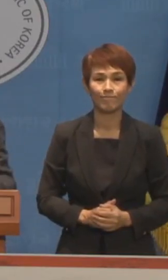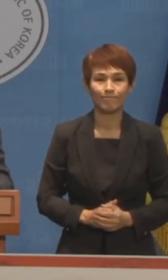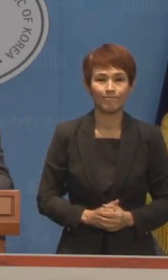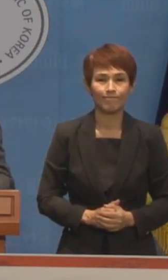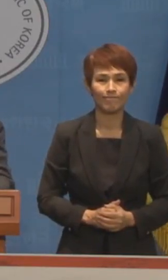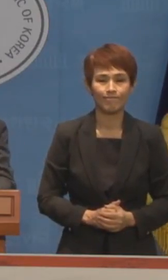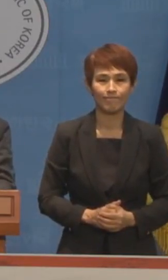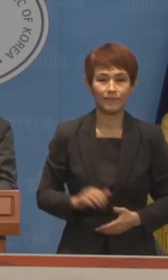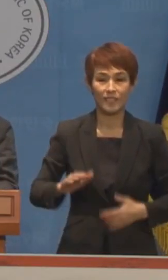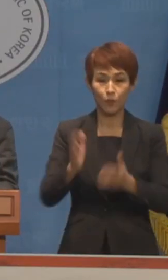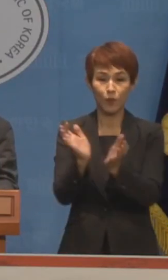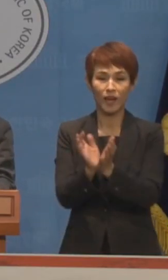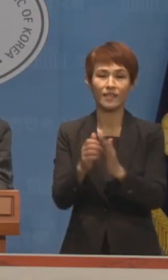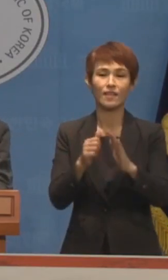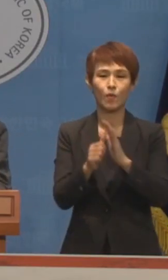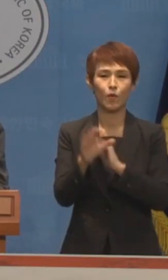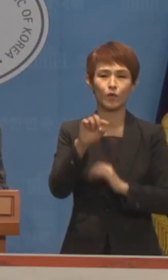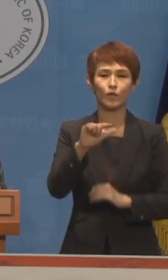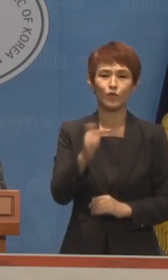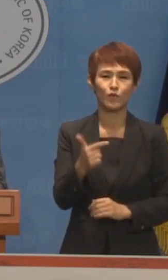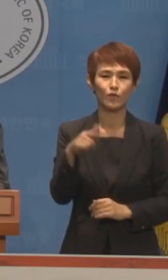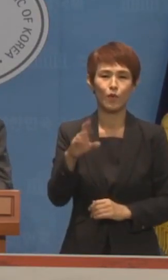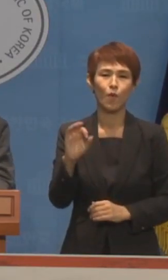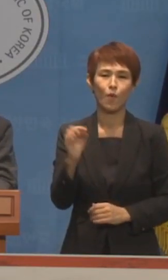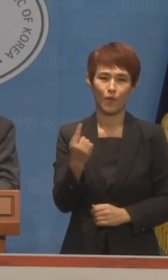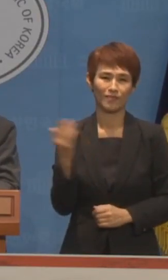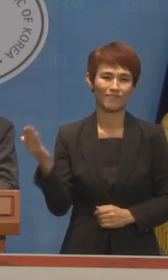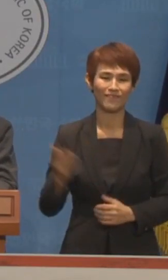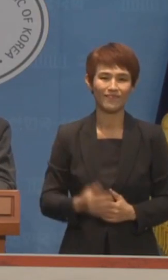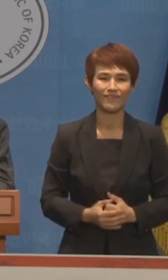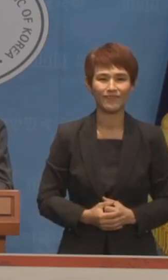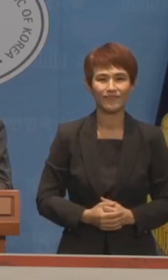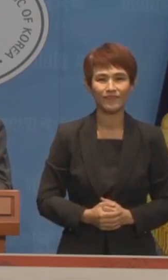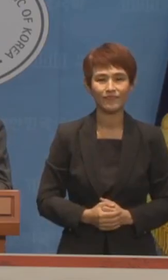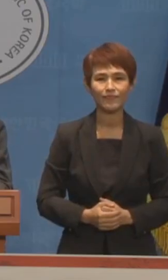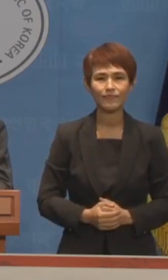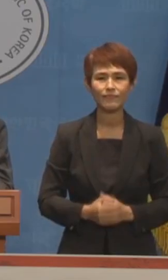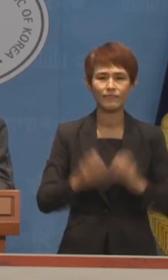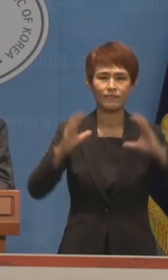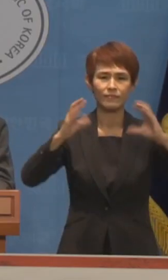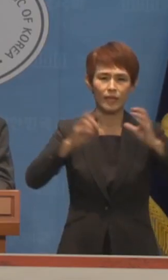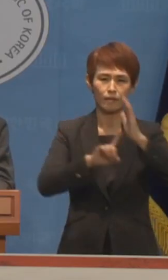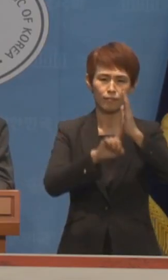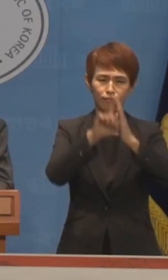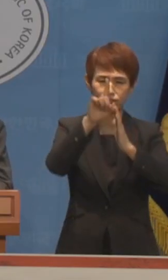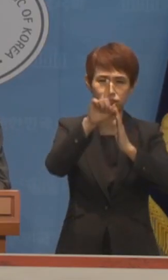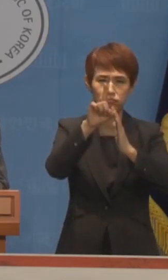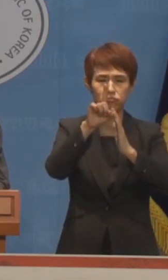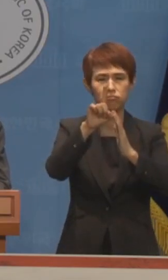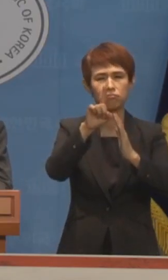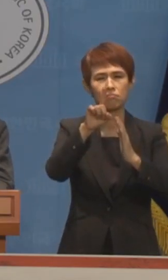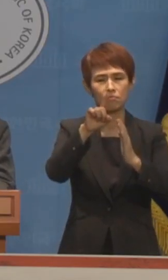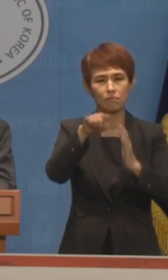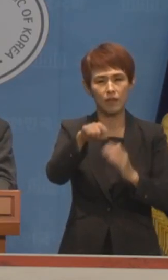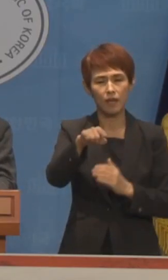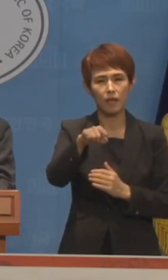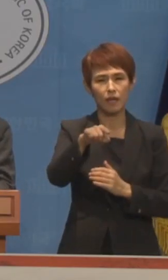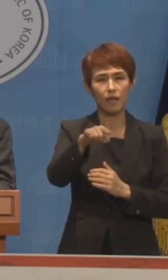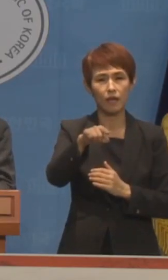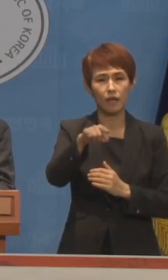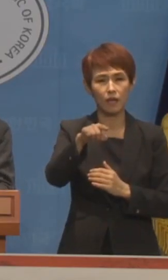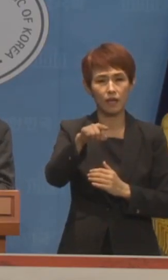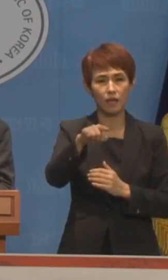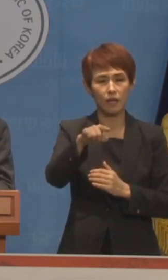예, 진보당 원내대표 맡고 있는 울산북구의 윤정호 의원입니다. 기후위기에 역행하는 11차 전력수급